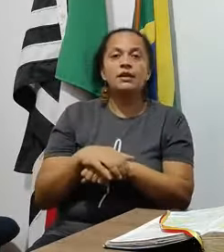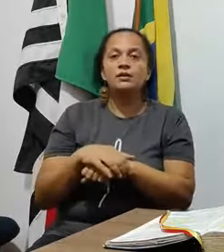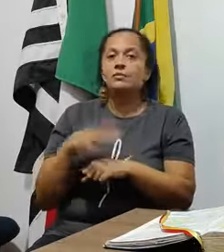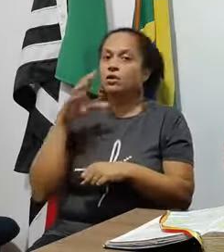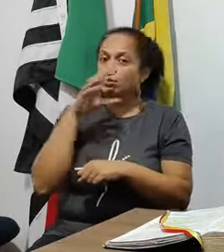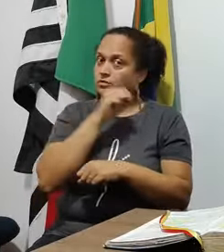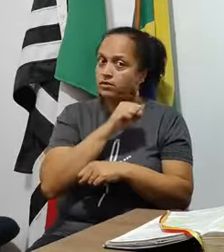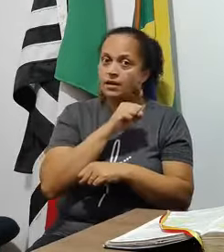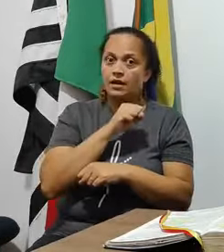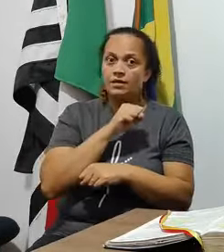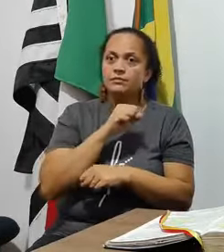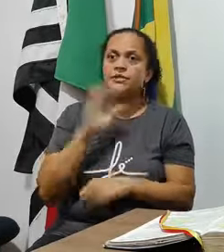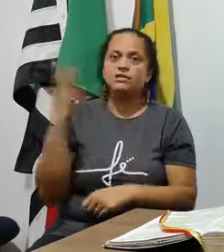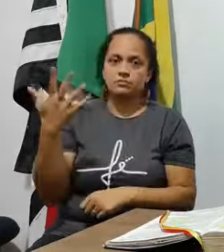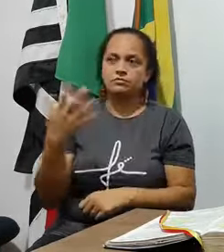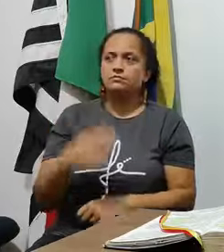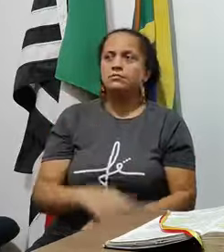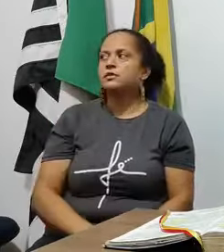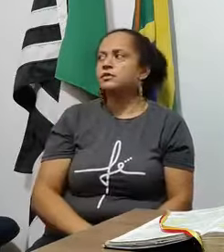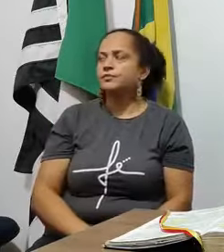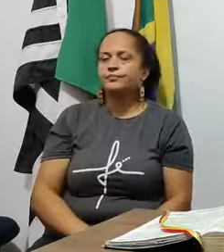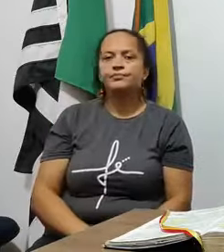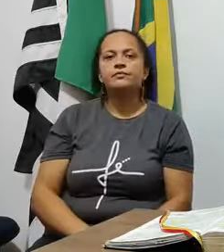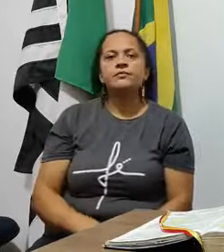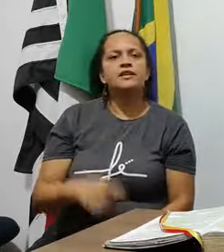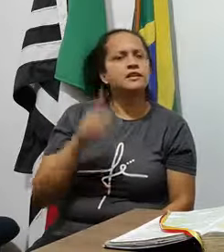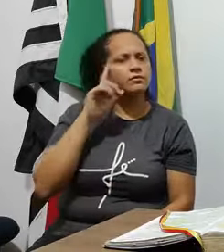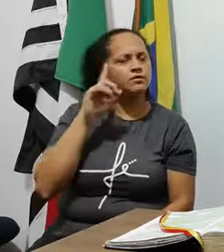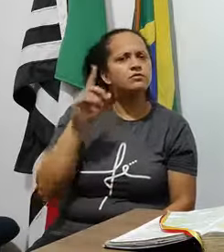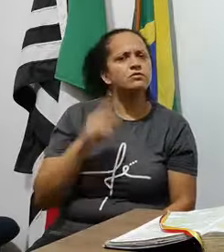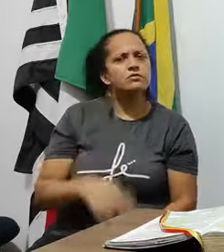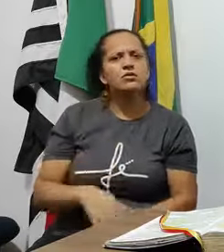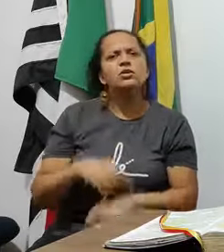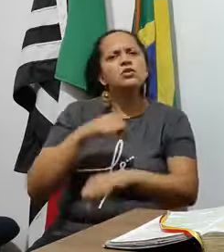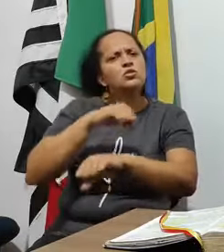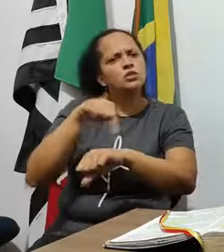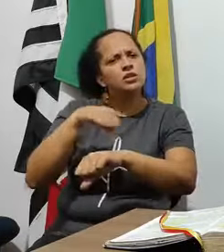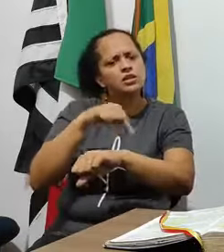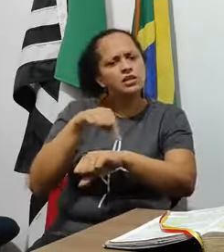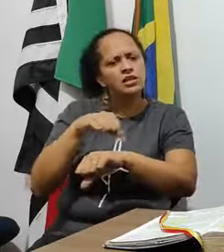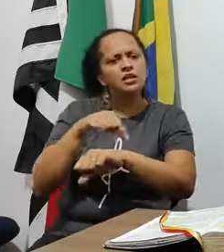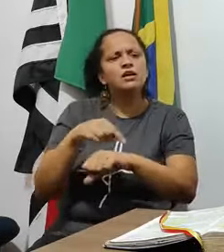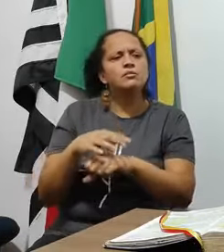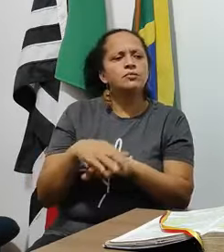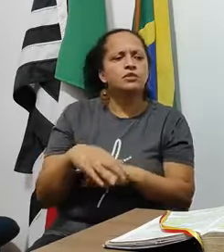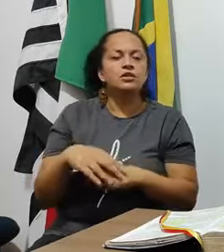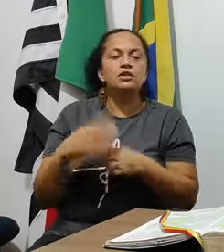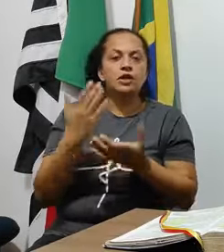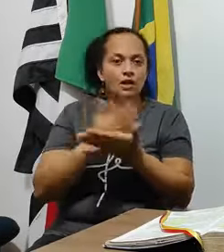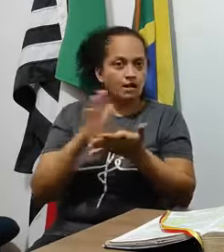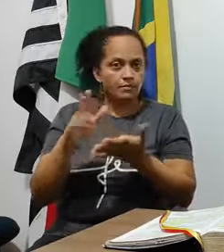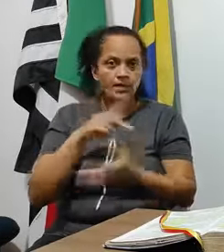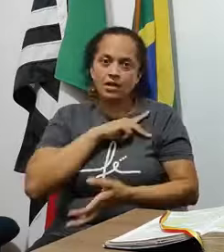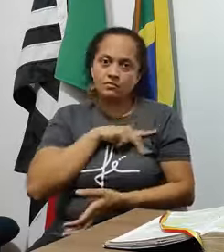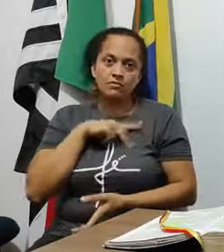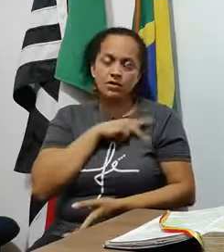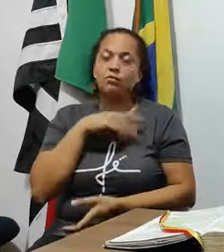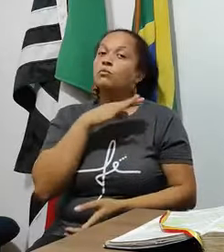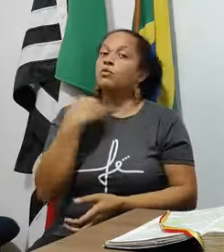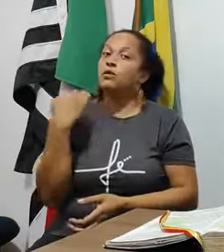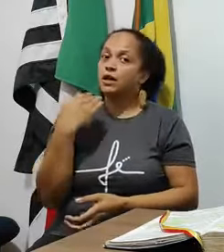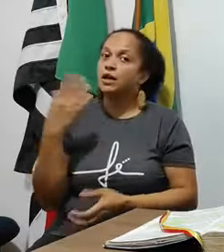diz, né, o tempo da minha partida é chegado. Aí ele faz uma declaração extraordinária, né? Ele